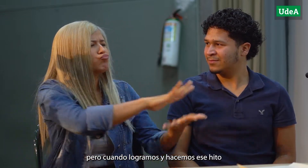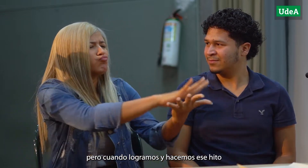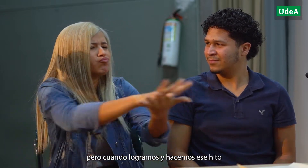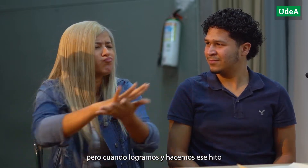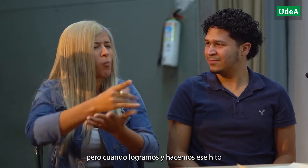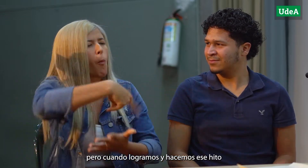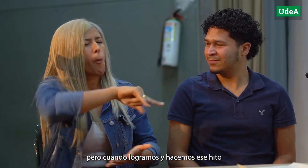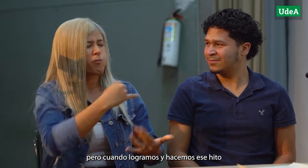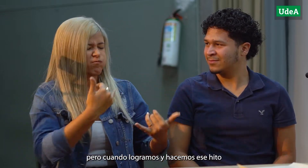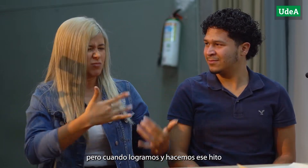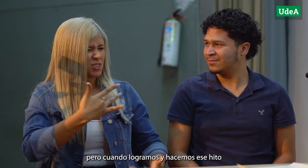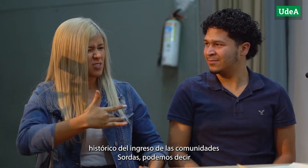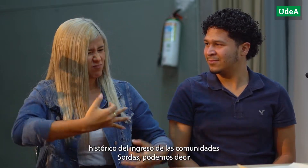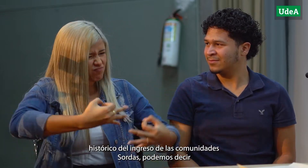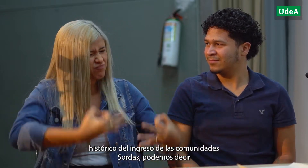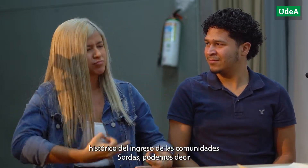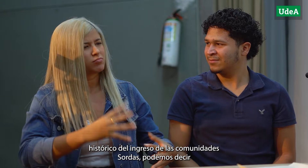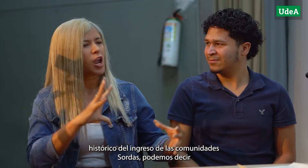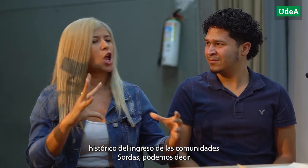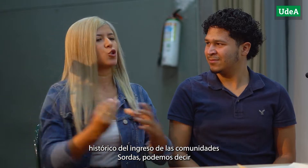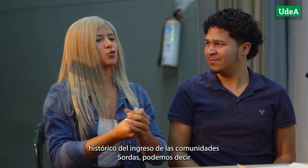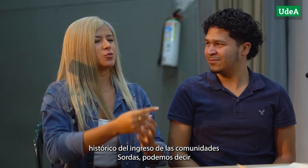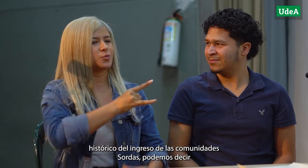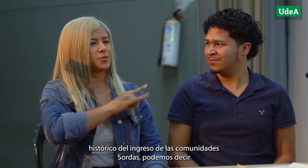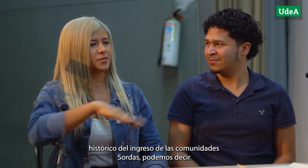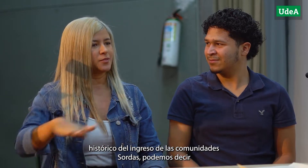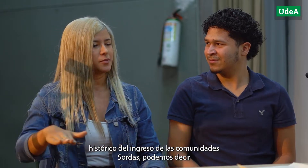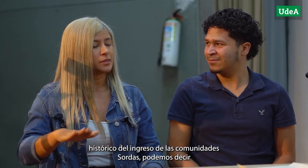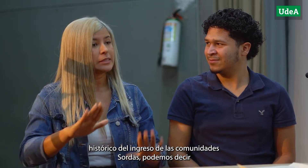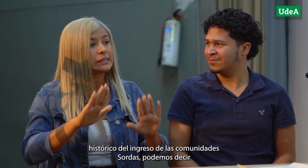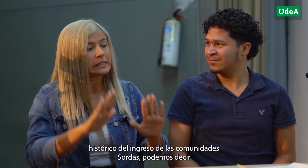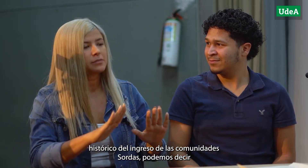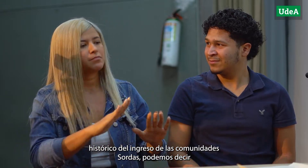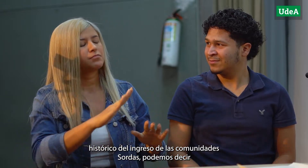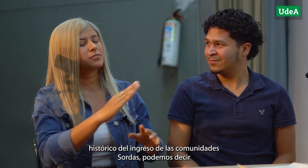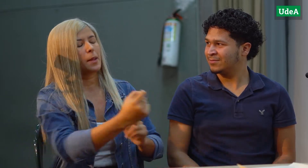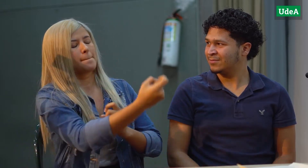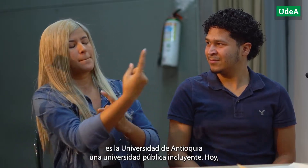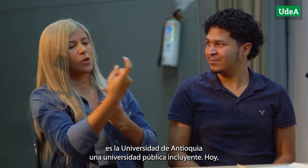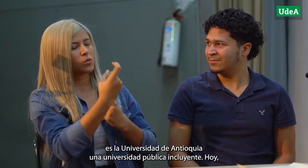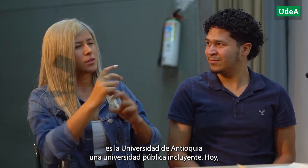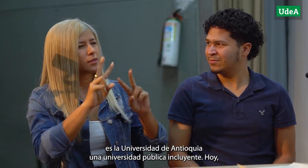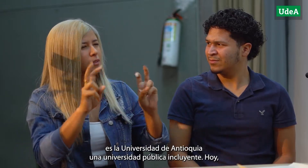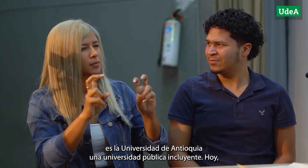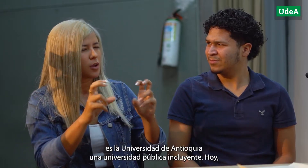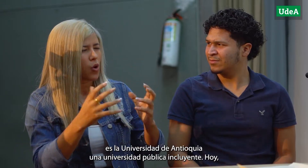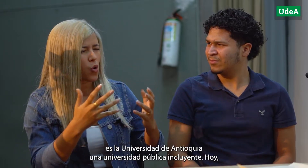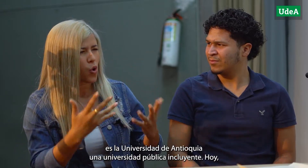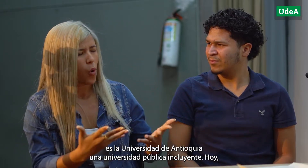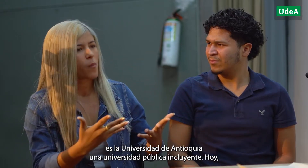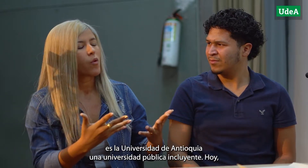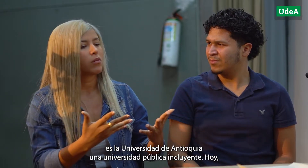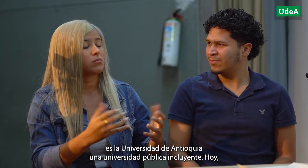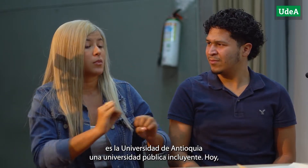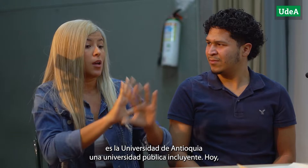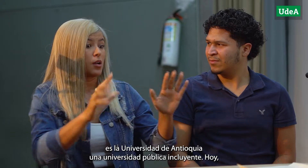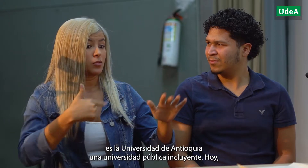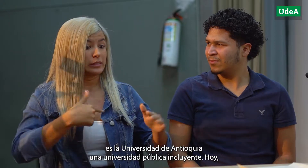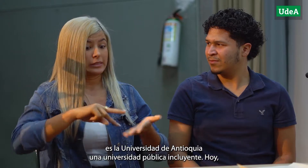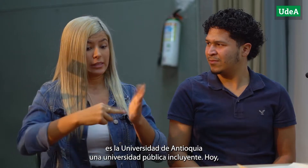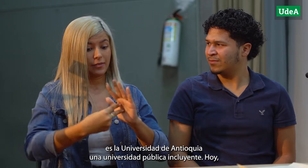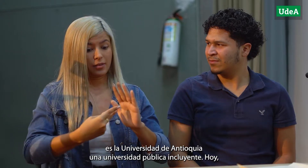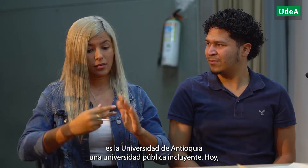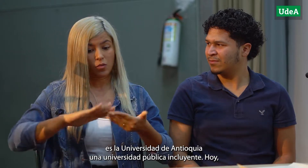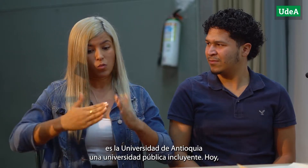y hacemos este hito histórico del ingreso de las comunidades sordas, podemos decir, es la Universidad de Antioquia una universidad